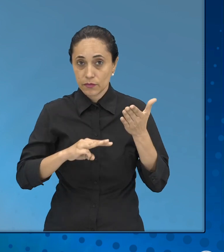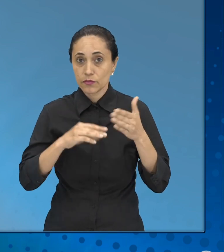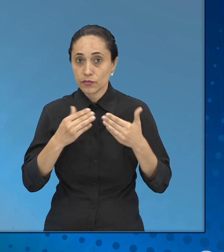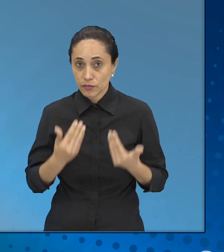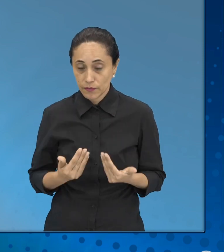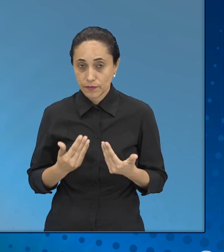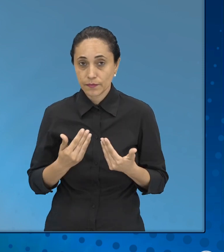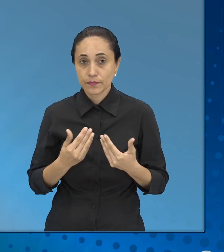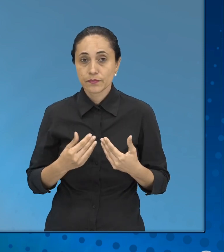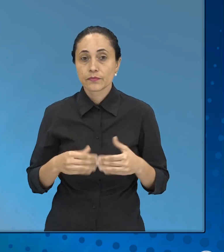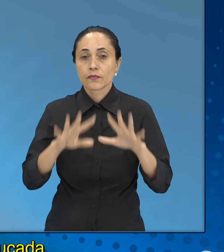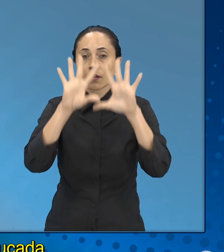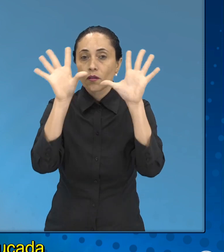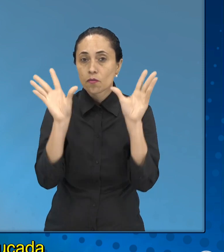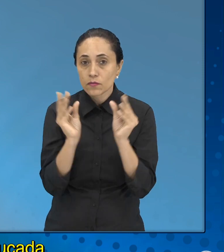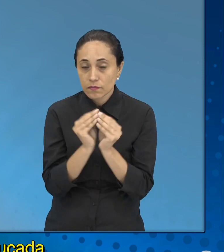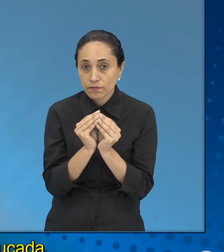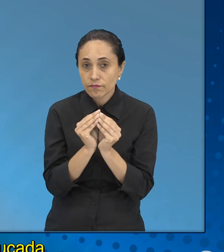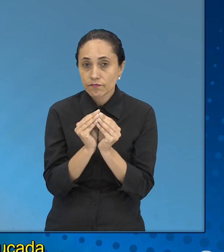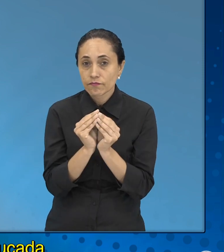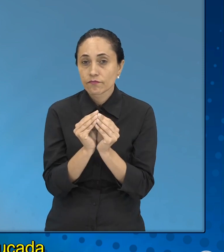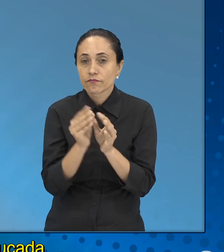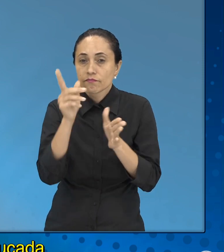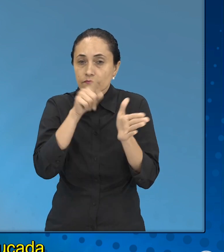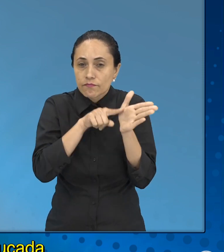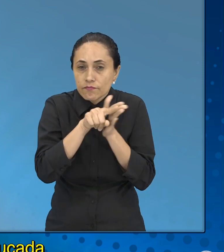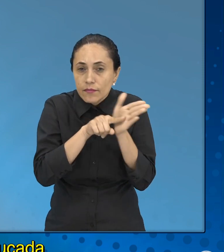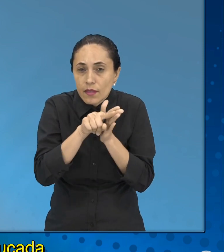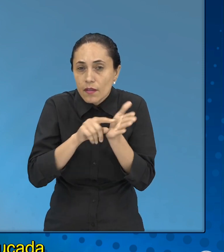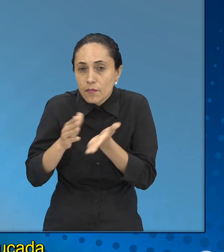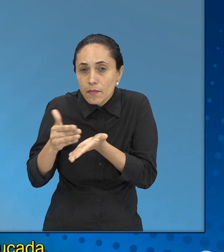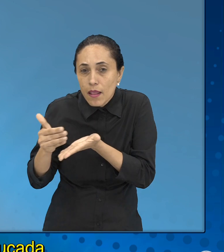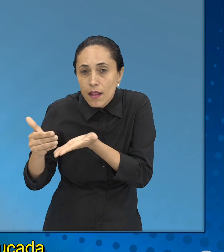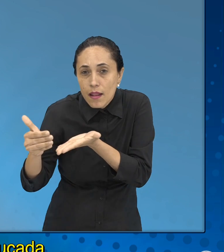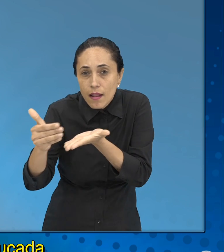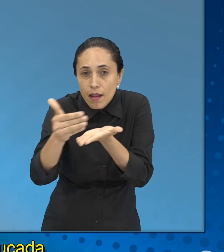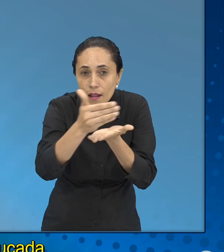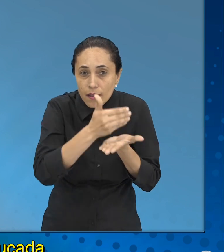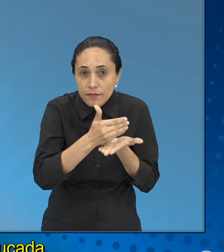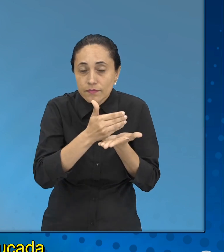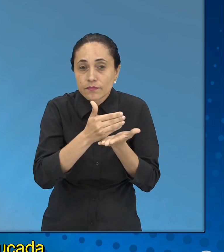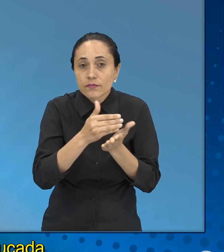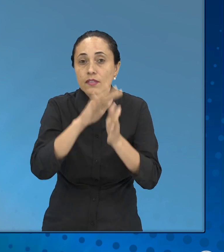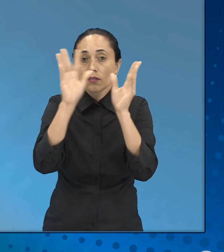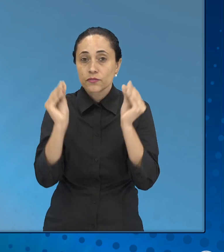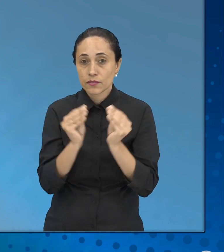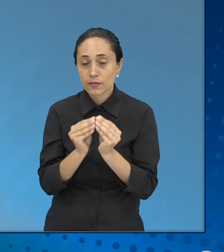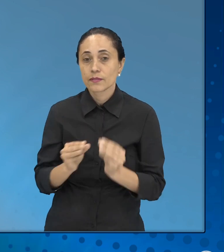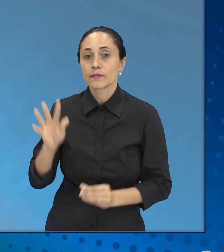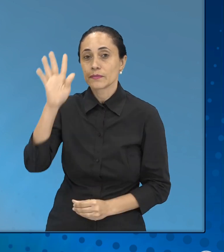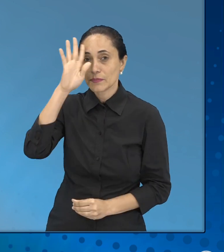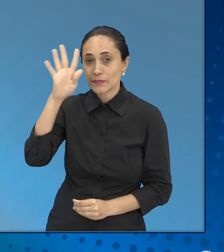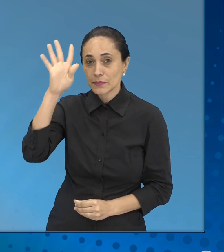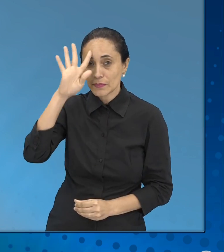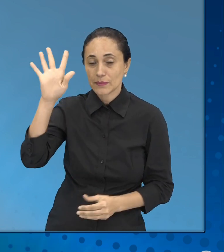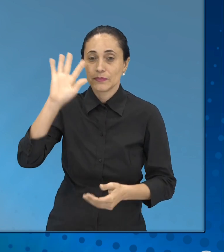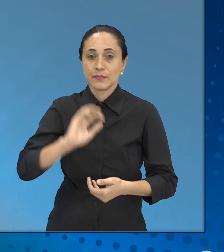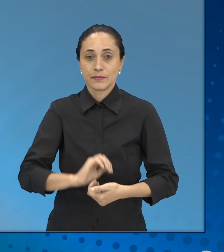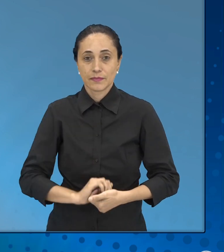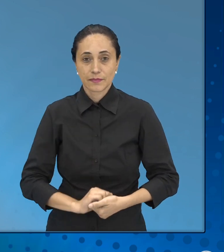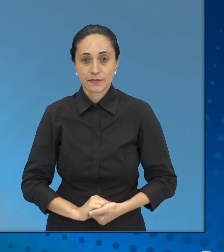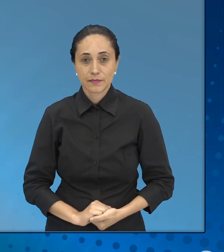objetivos, metodologia. A conclusão é debruçada na análise dos dados e as